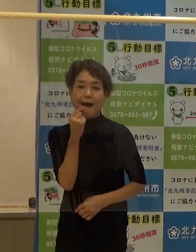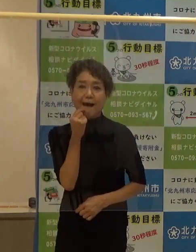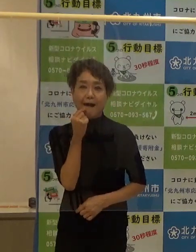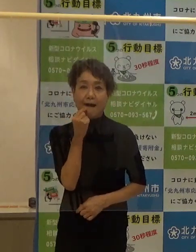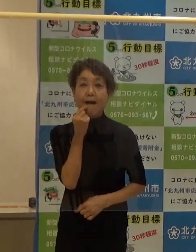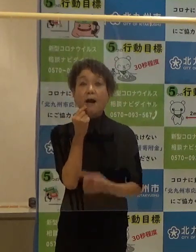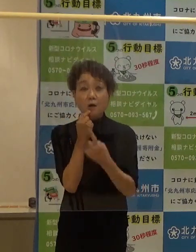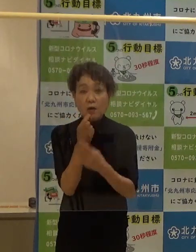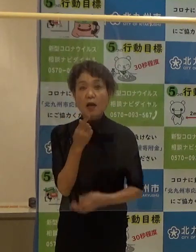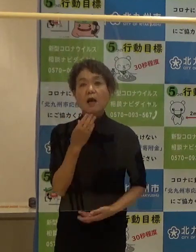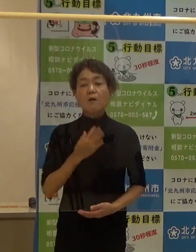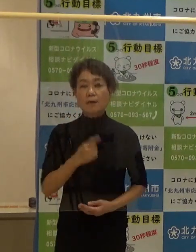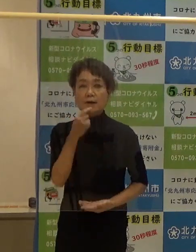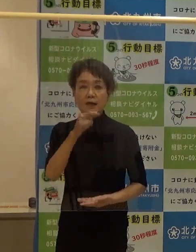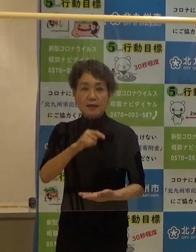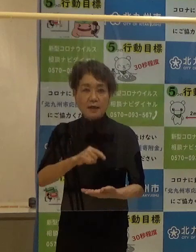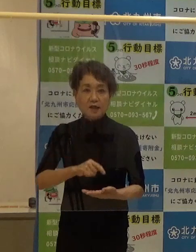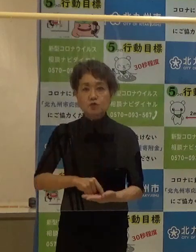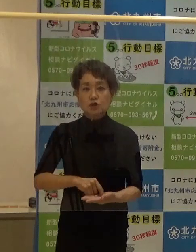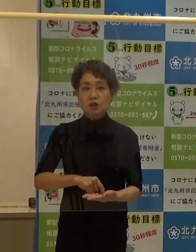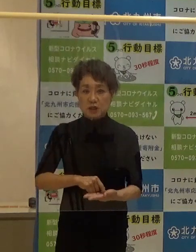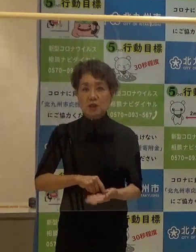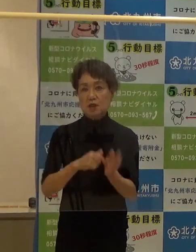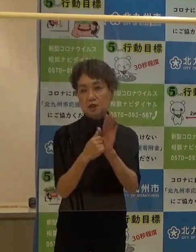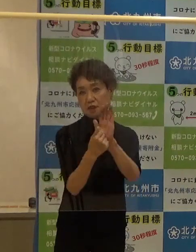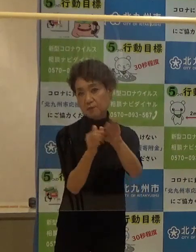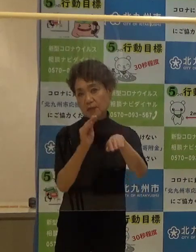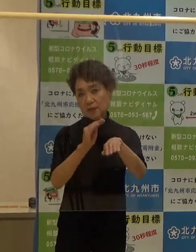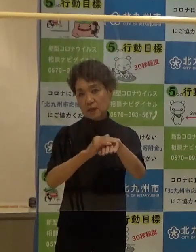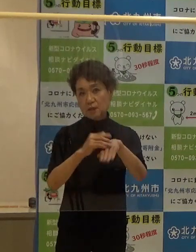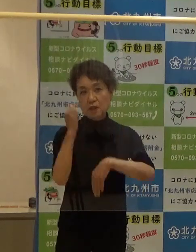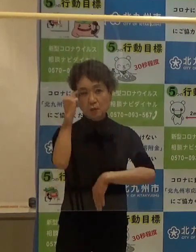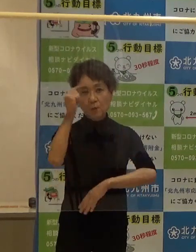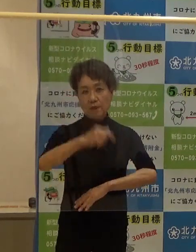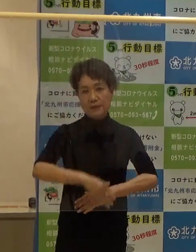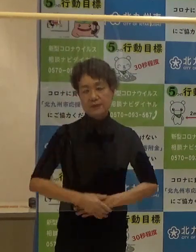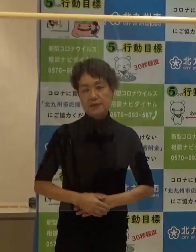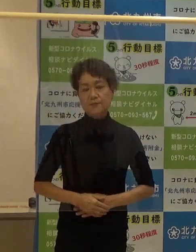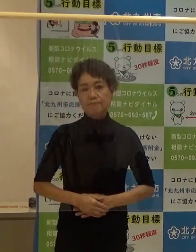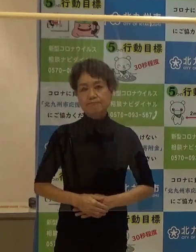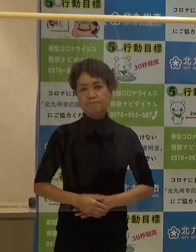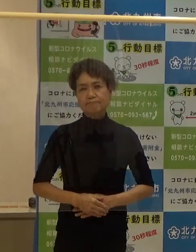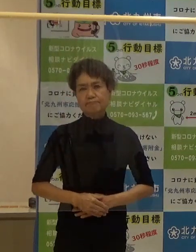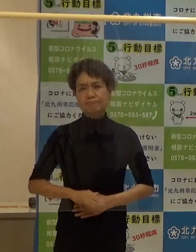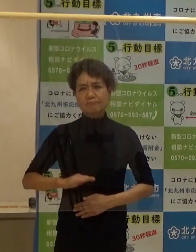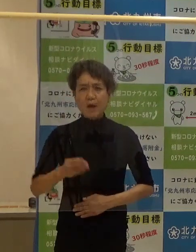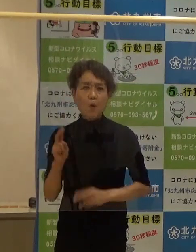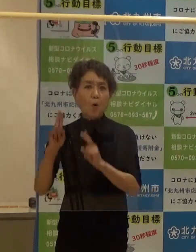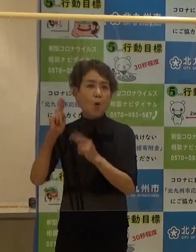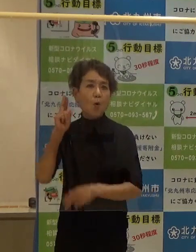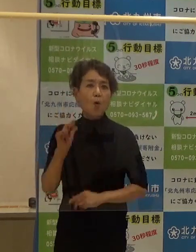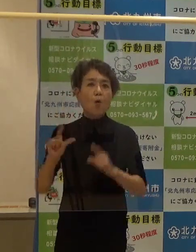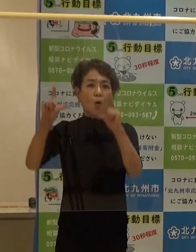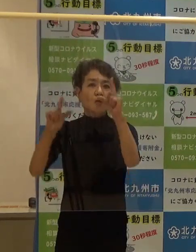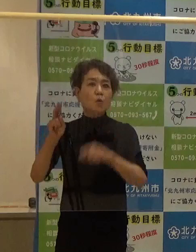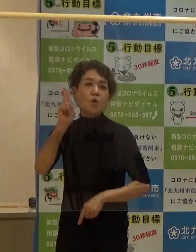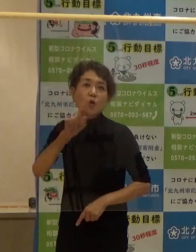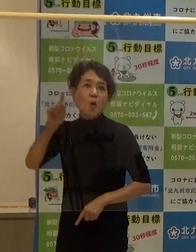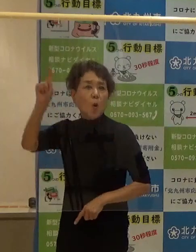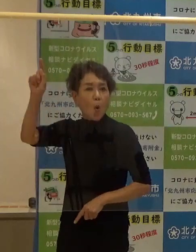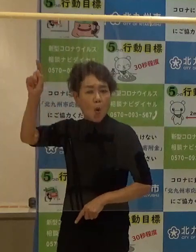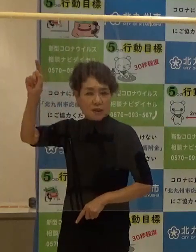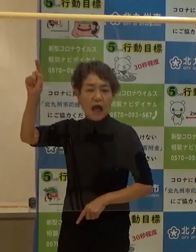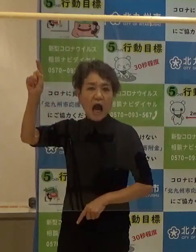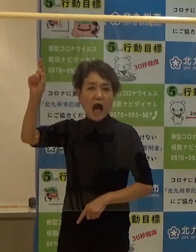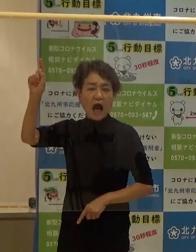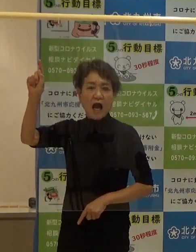は非常に分かりやすい示し方です。ただその東京大阪がそれを始めてですね、